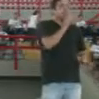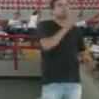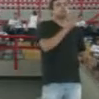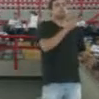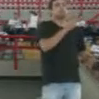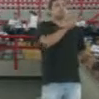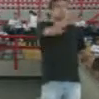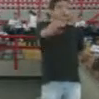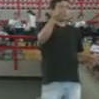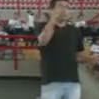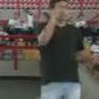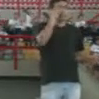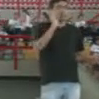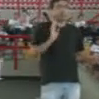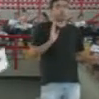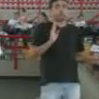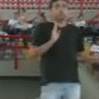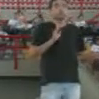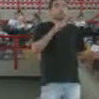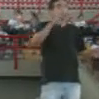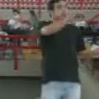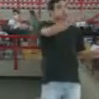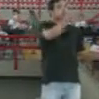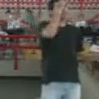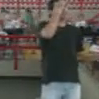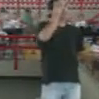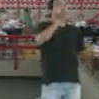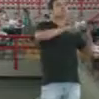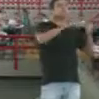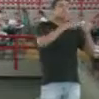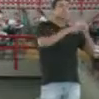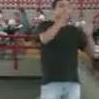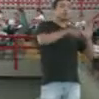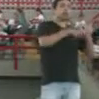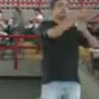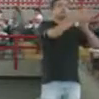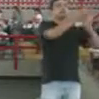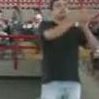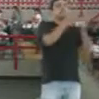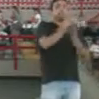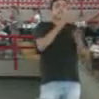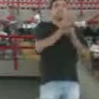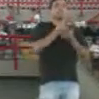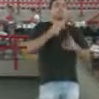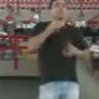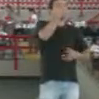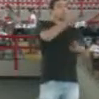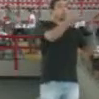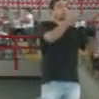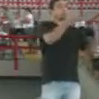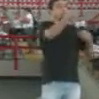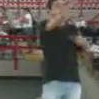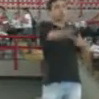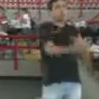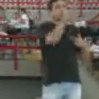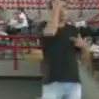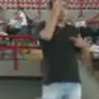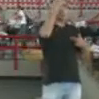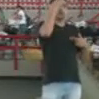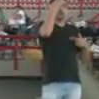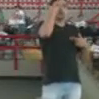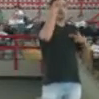silêncio. Você entendeu? Entendeu? Então é um texto. Toda vez que a gente fala algo e a outra pessoa